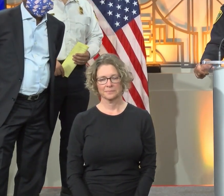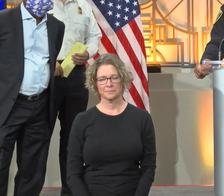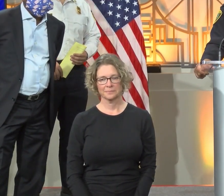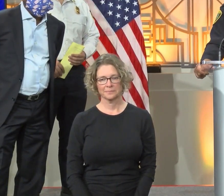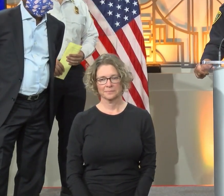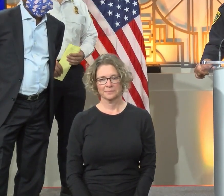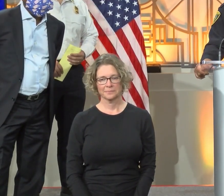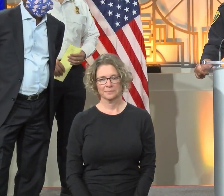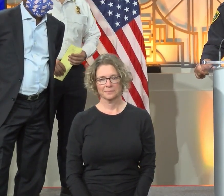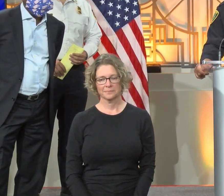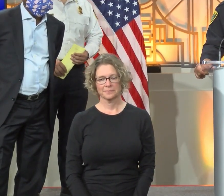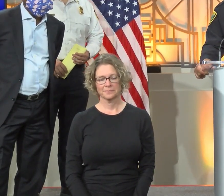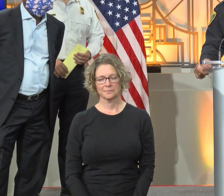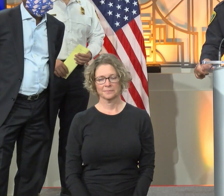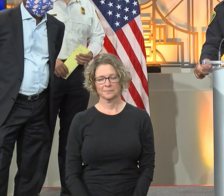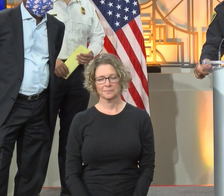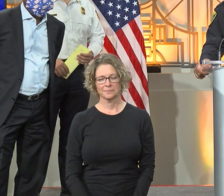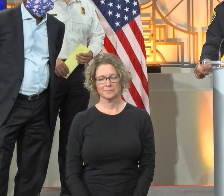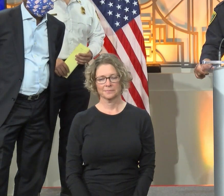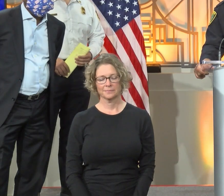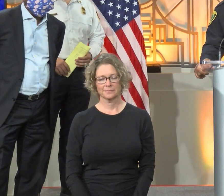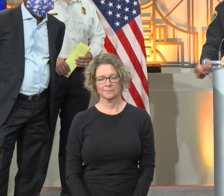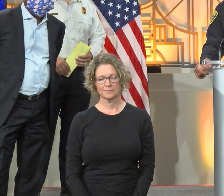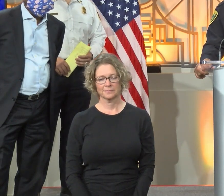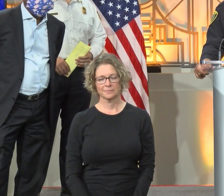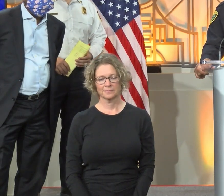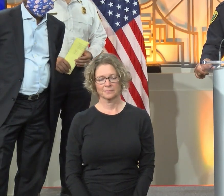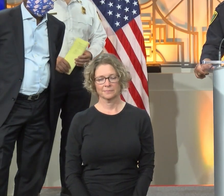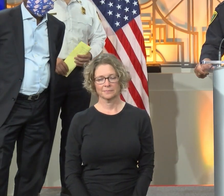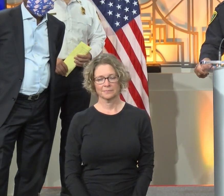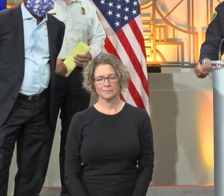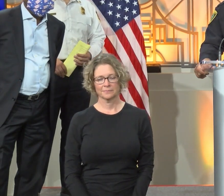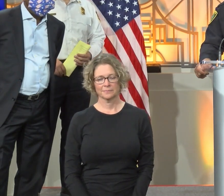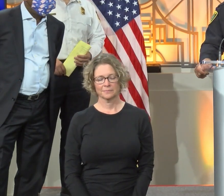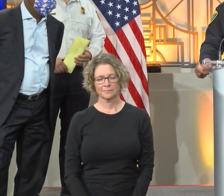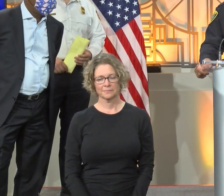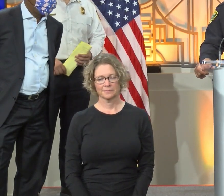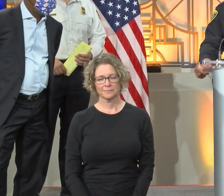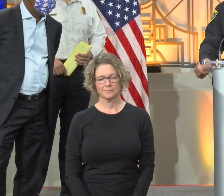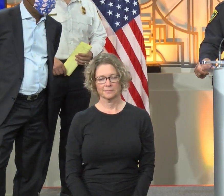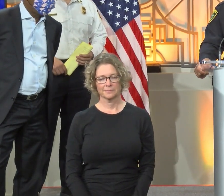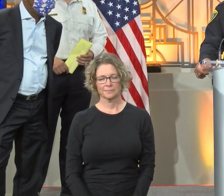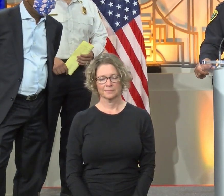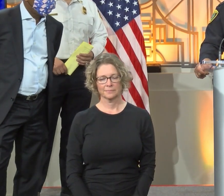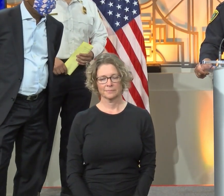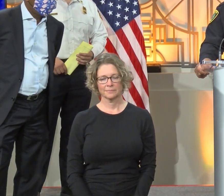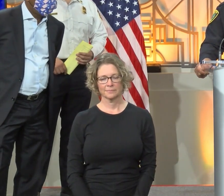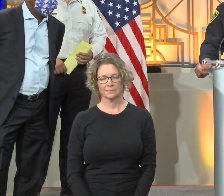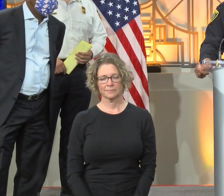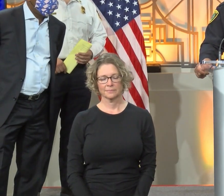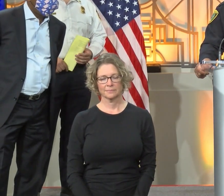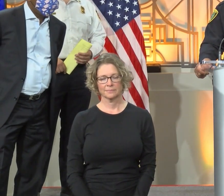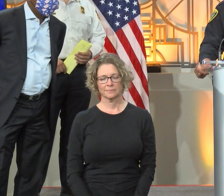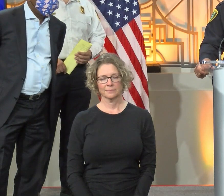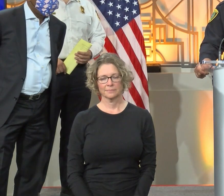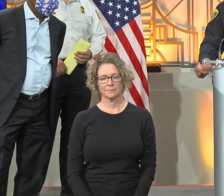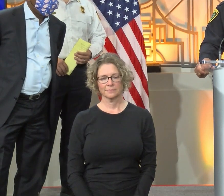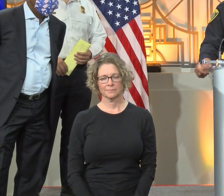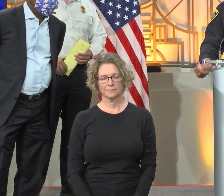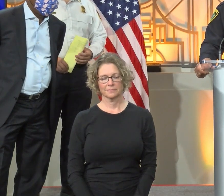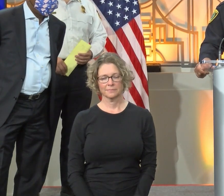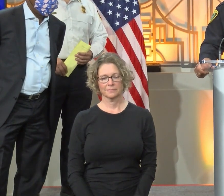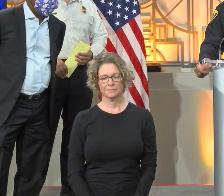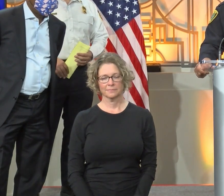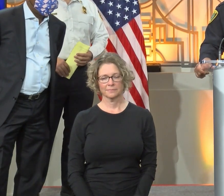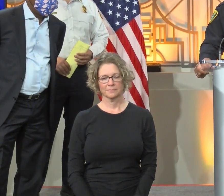18 pulgaditas de agua puede llevar su automóvil y puede ahogarse. Por favor, no tome chances.